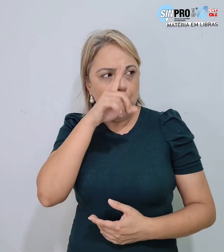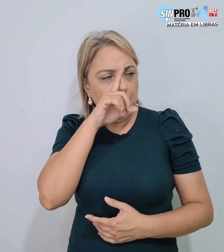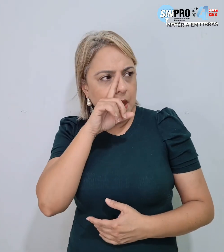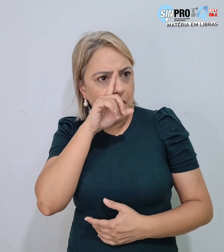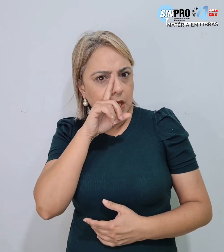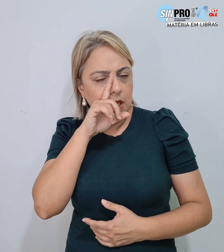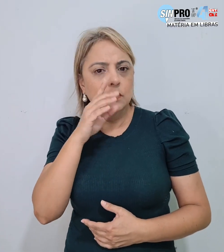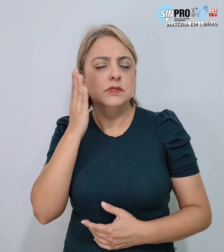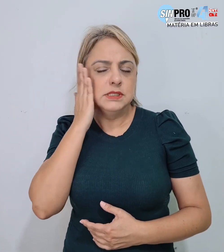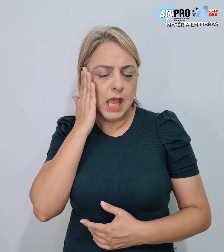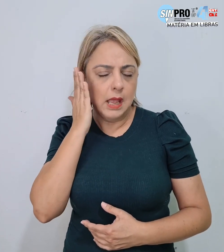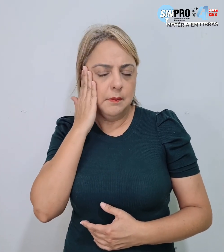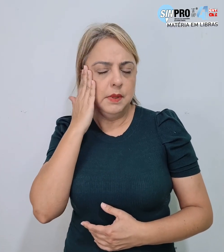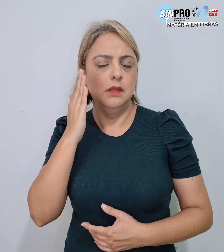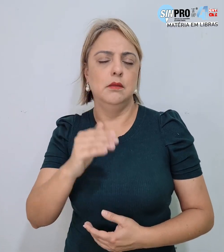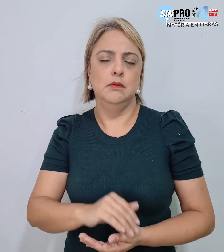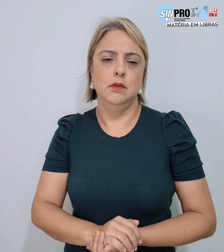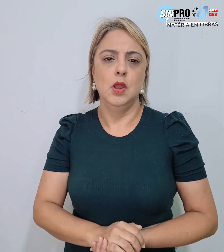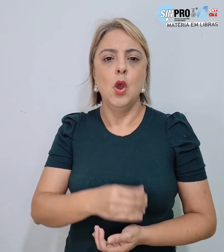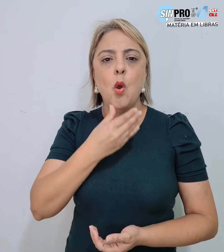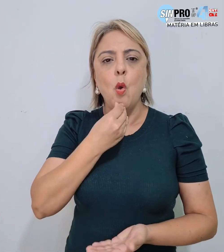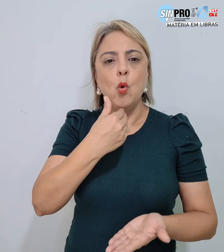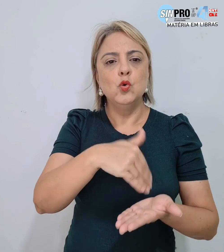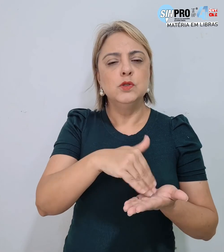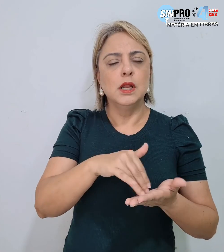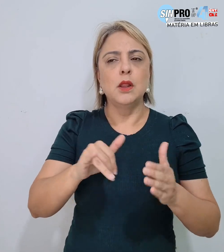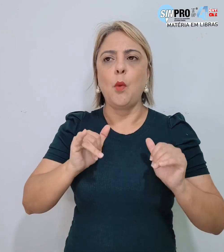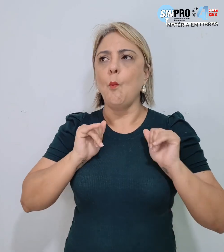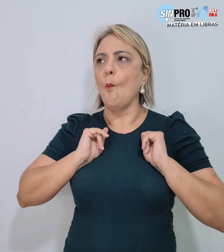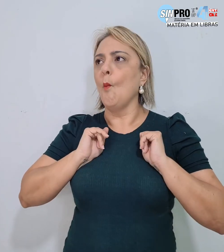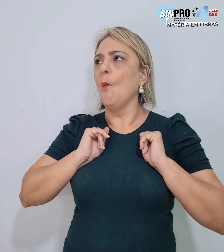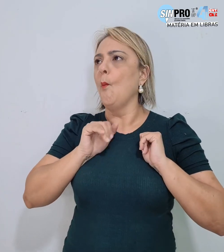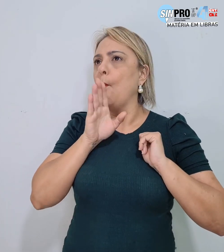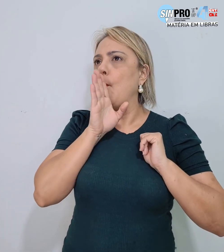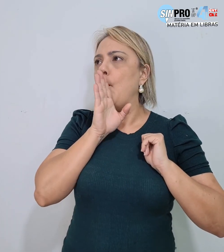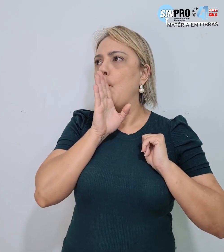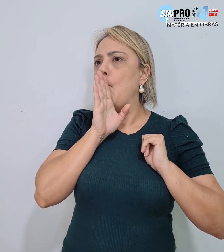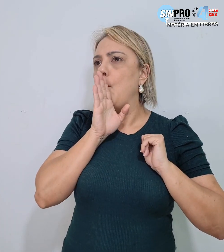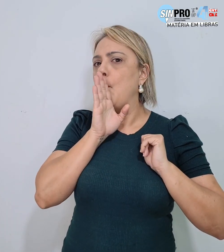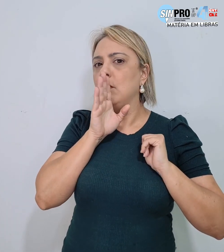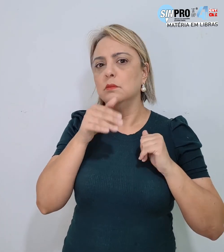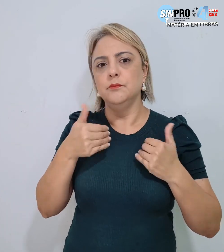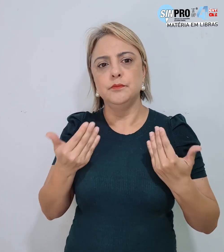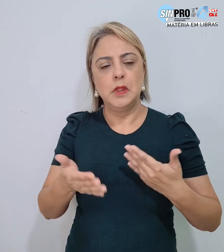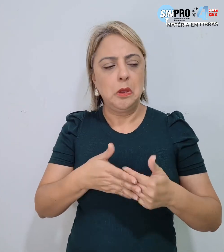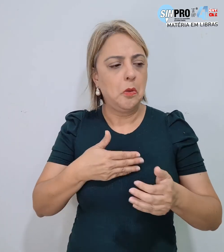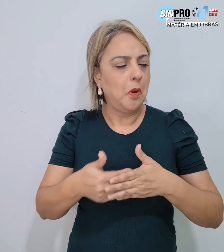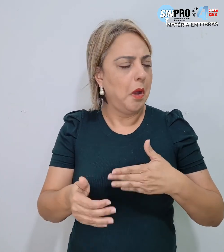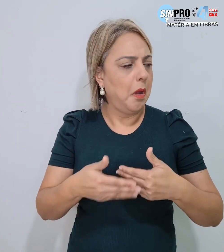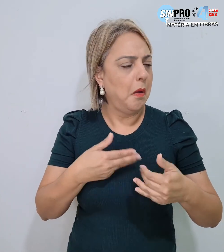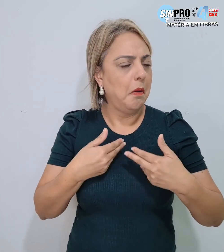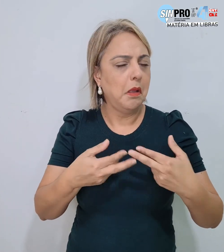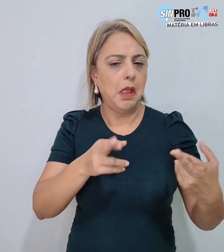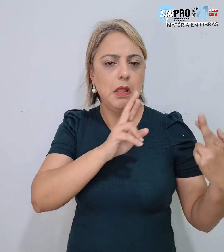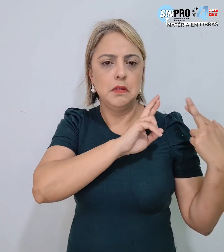perigo e o secretário se omiti e de qualquer responsabilidade